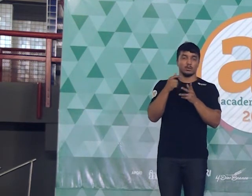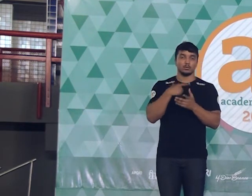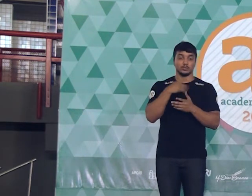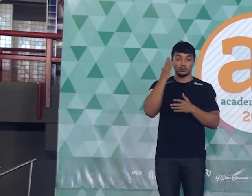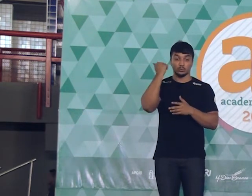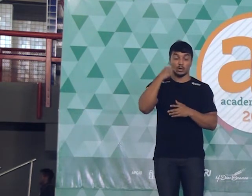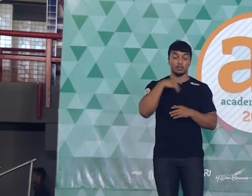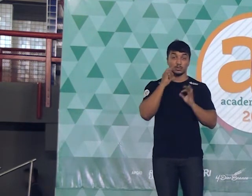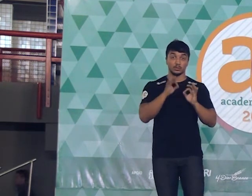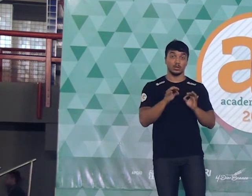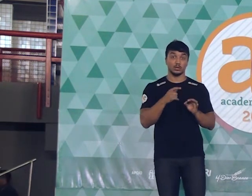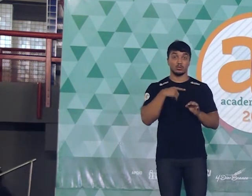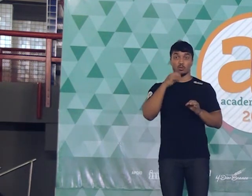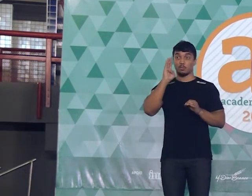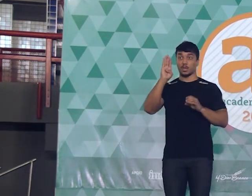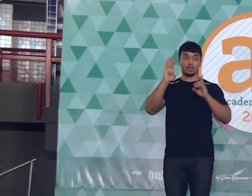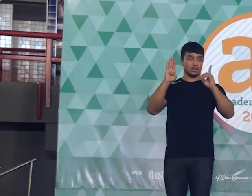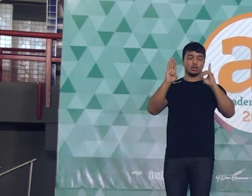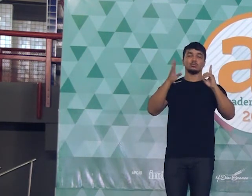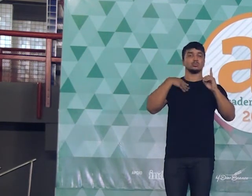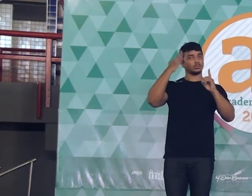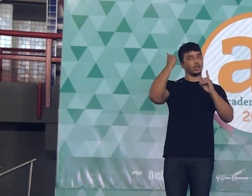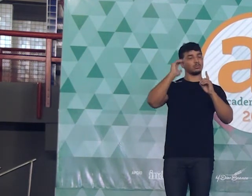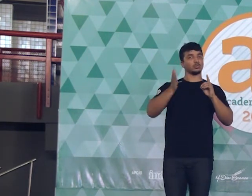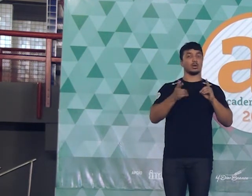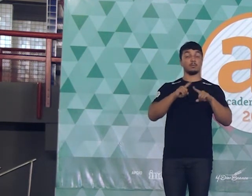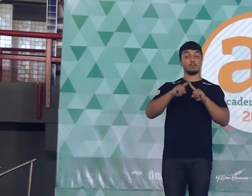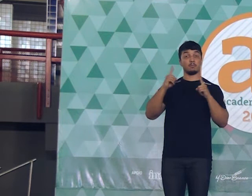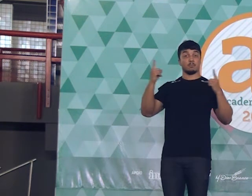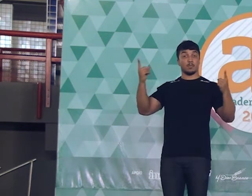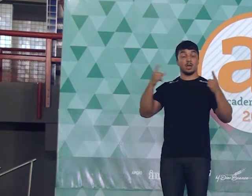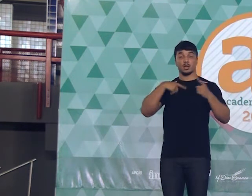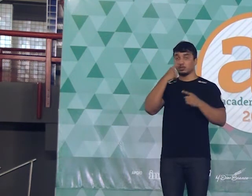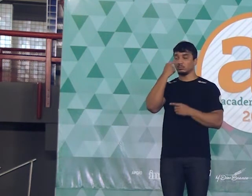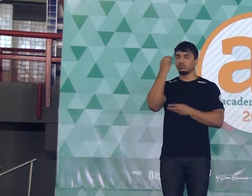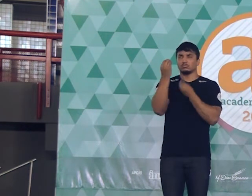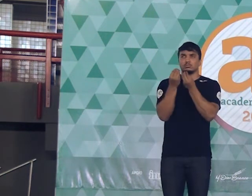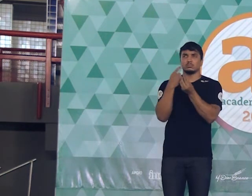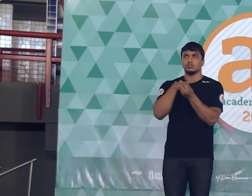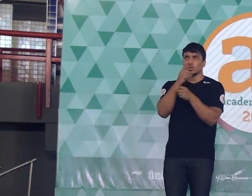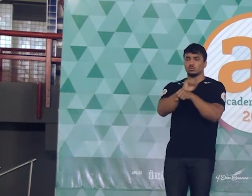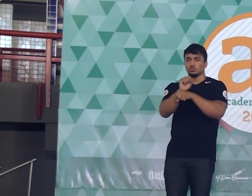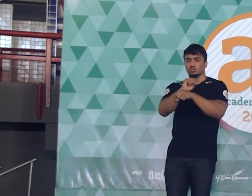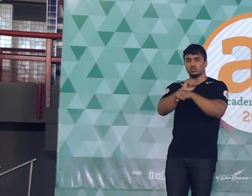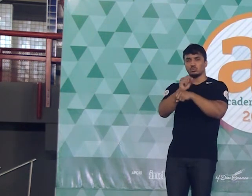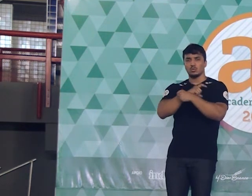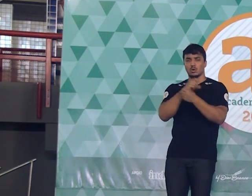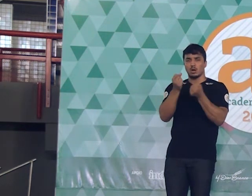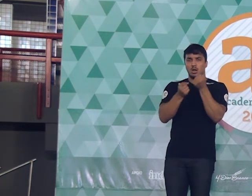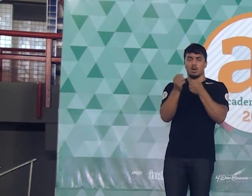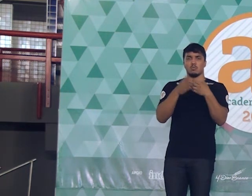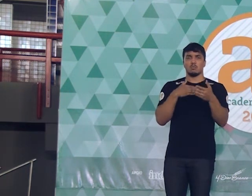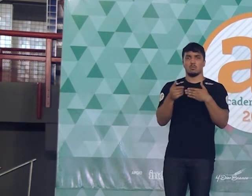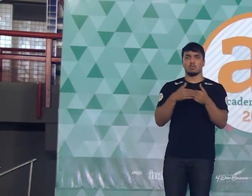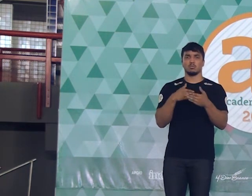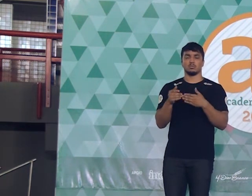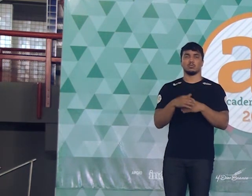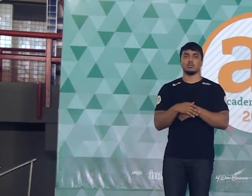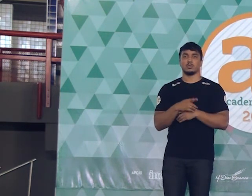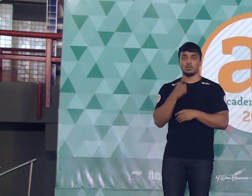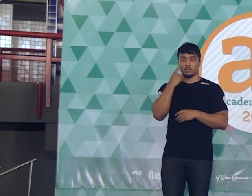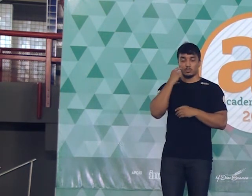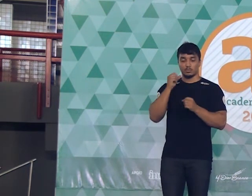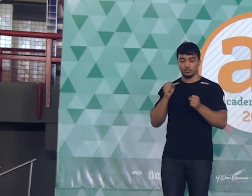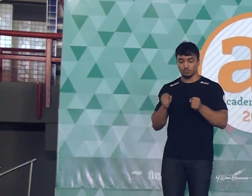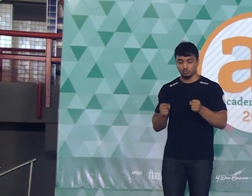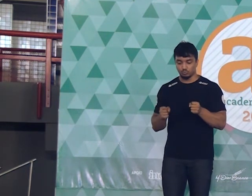sei que a resposta ou vai ser B ou D. Agora, se imagina dirigindo um veículo qualquer e